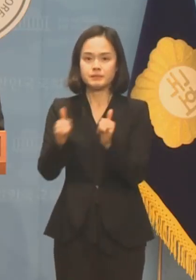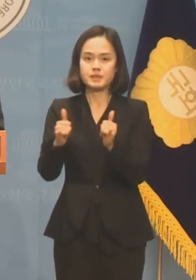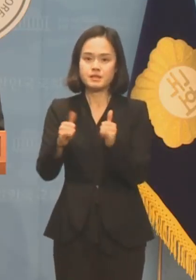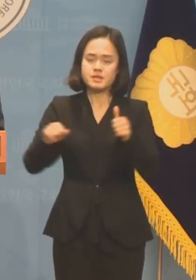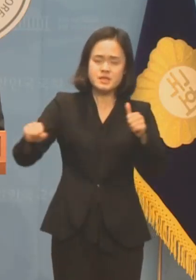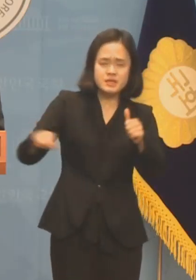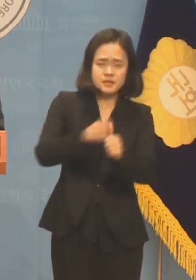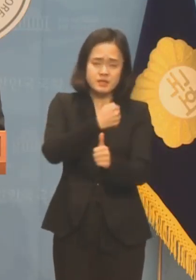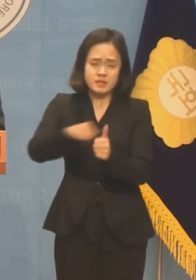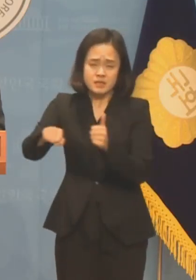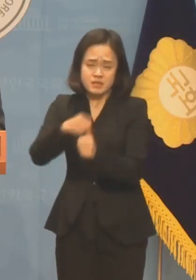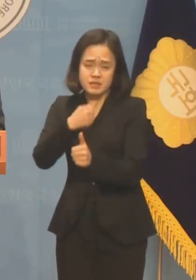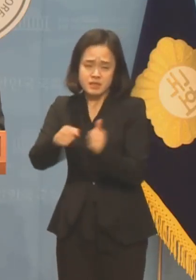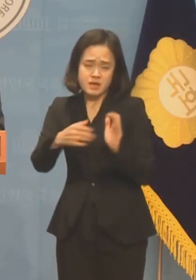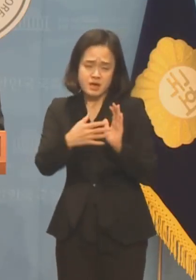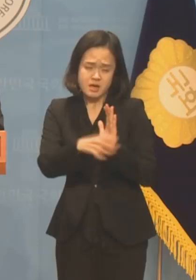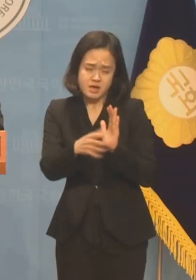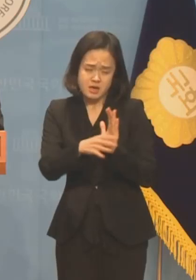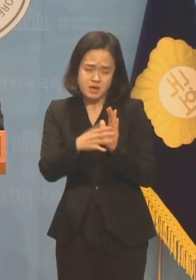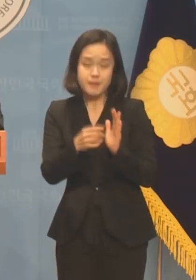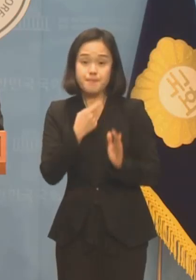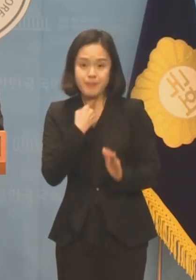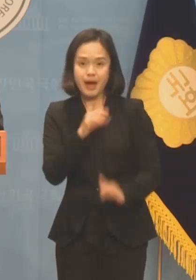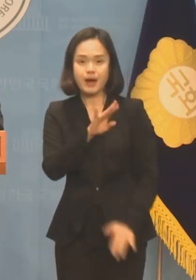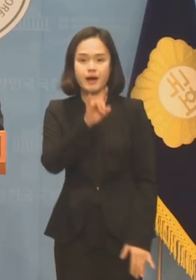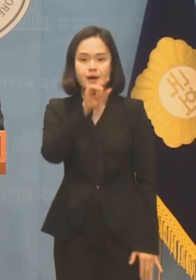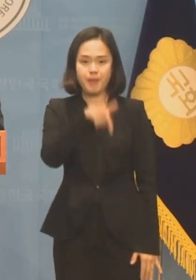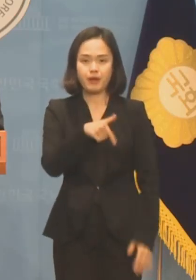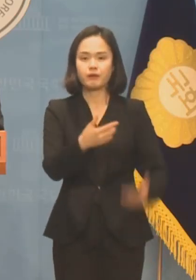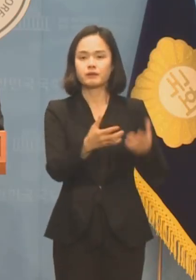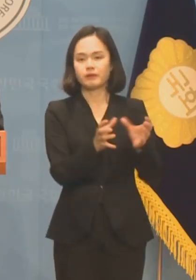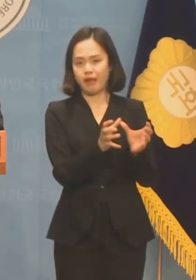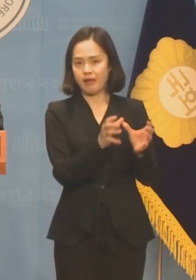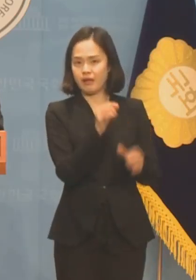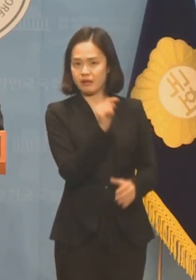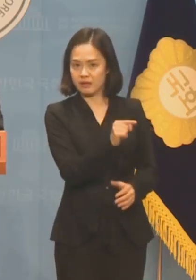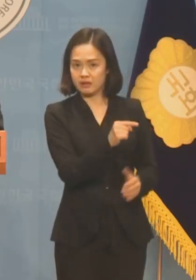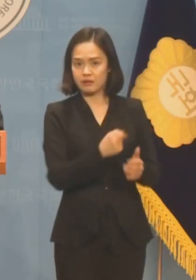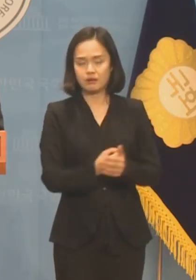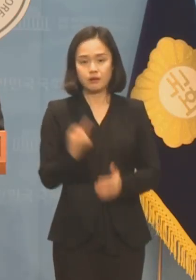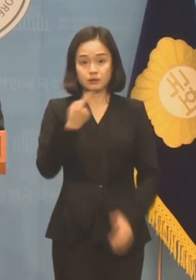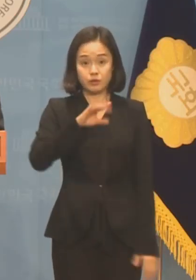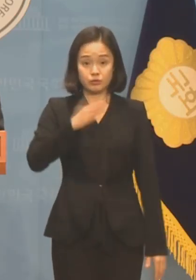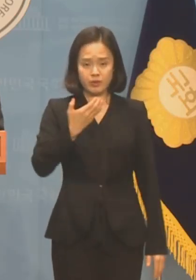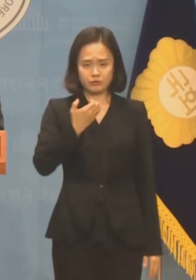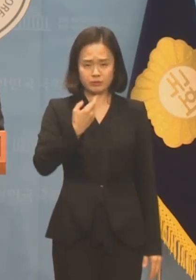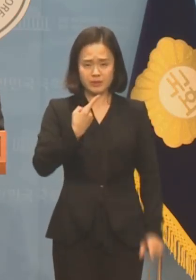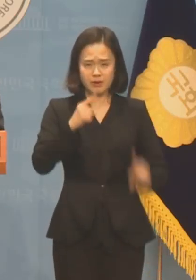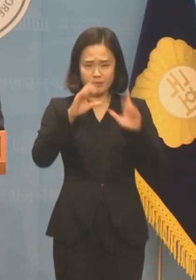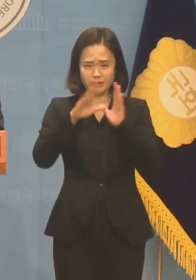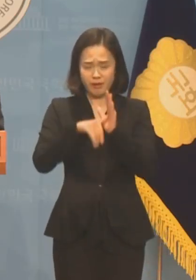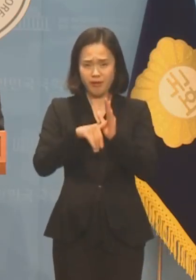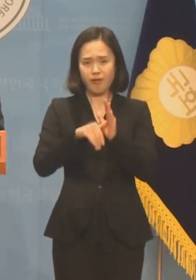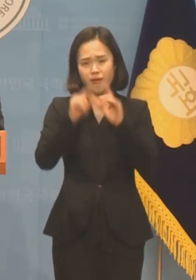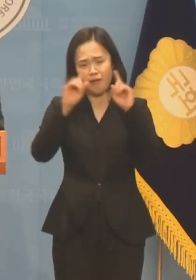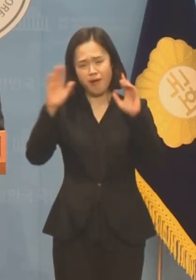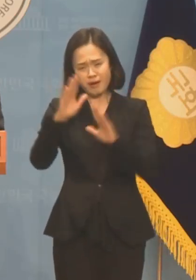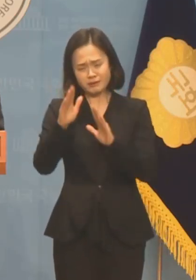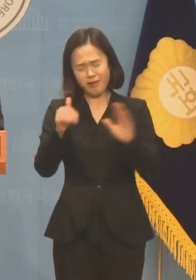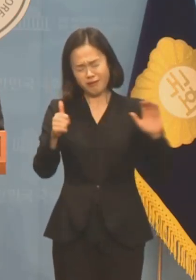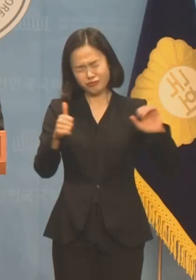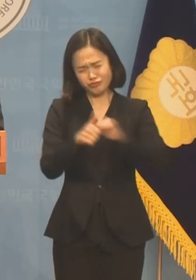그 백골단을 1991년 학생 강경대를 때려 죽였던 학생 김기정의